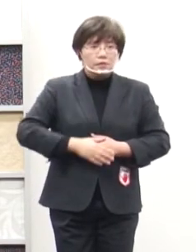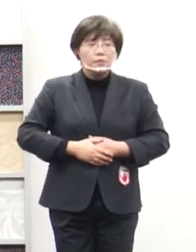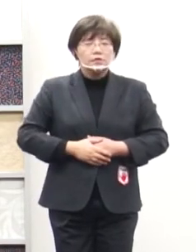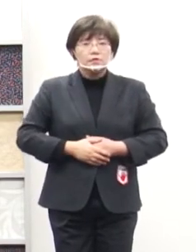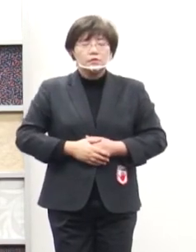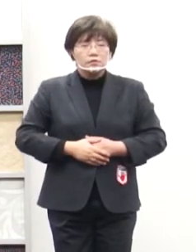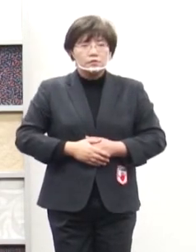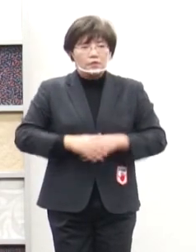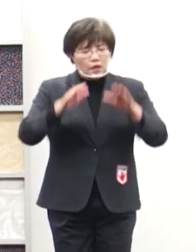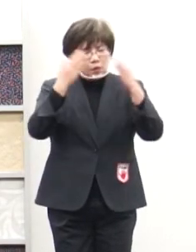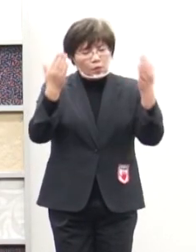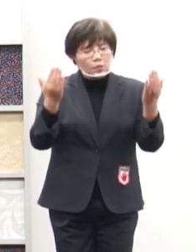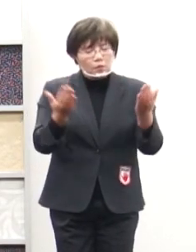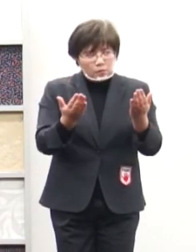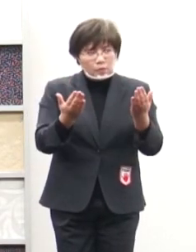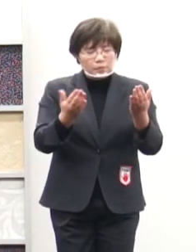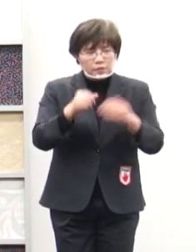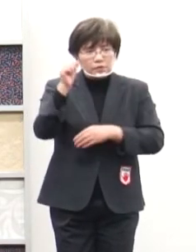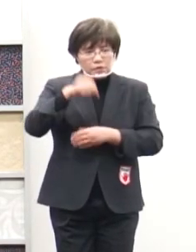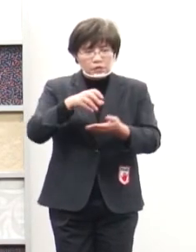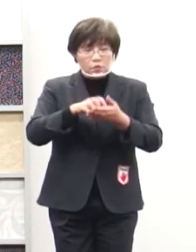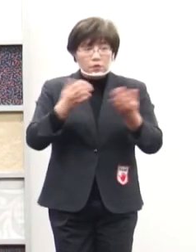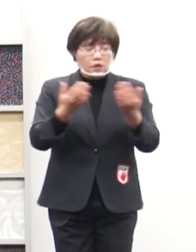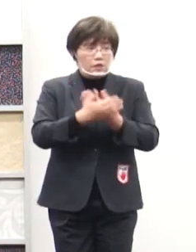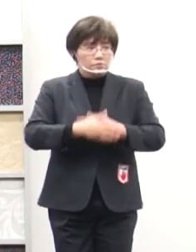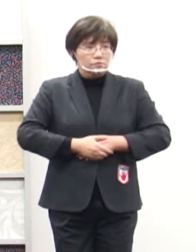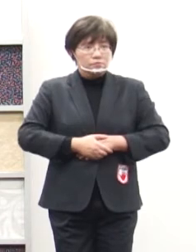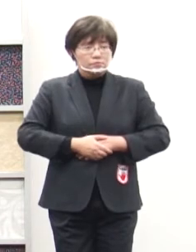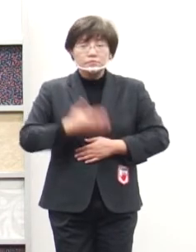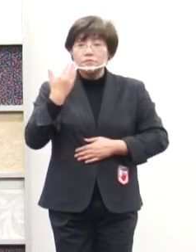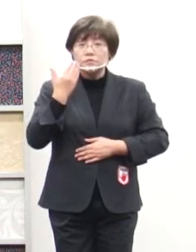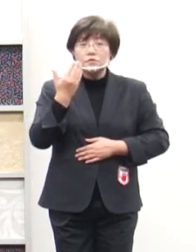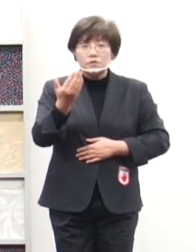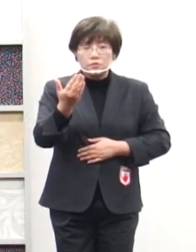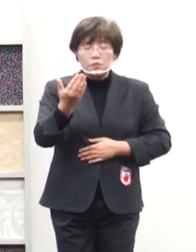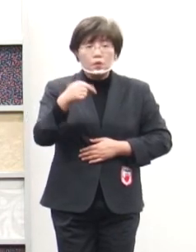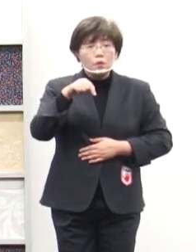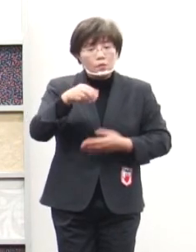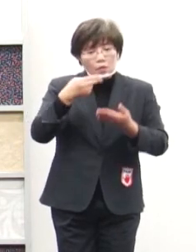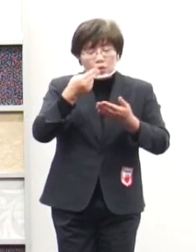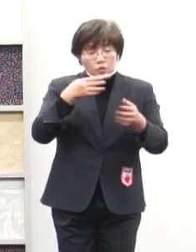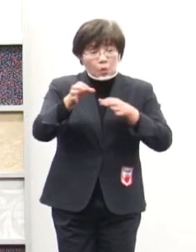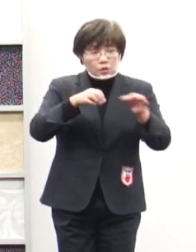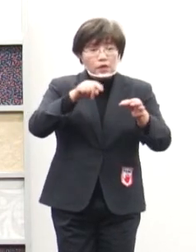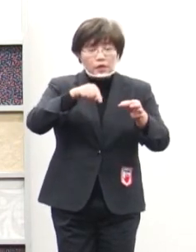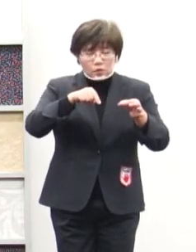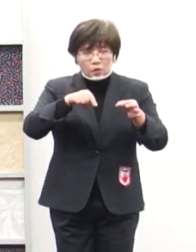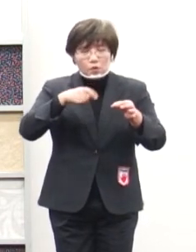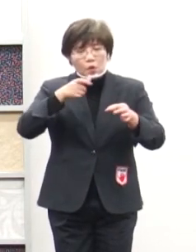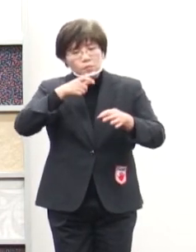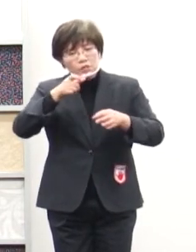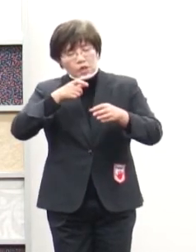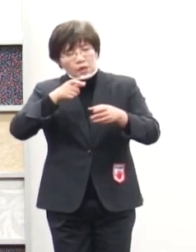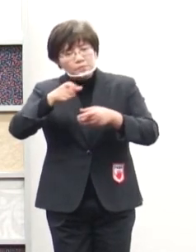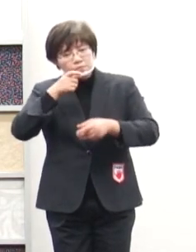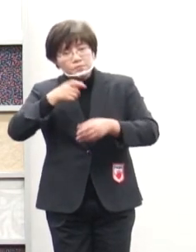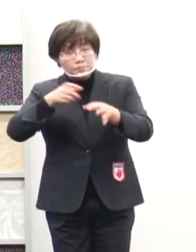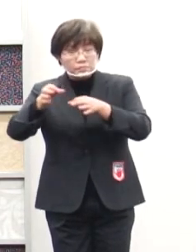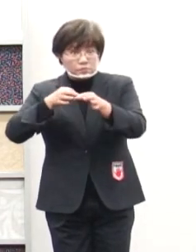です、 はい、 なるほど。この飲食店というのにはバーとかスナックも入ってるんですか。一応それも入っ、失